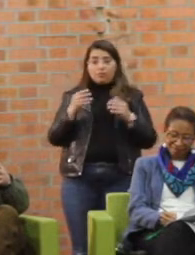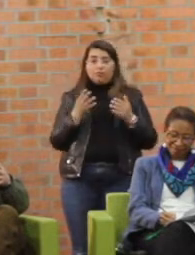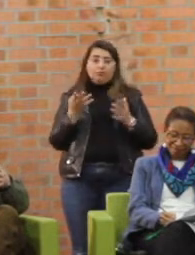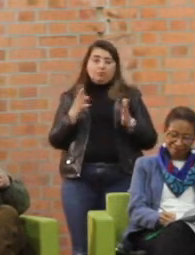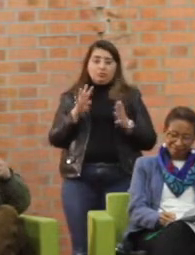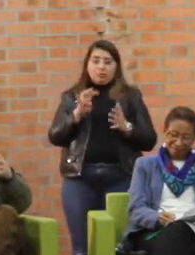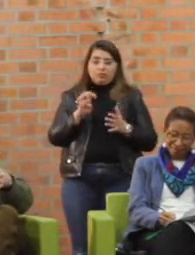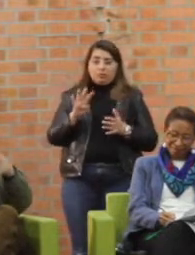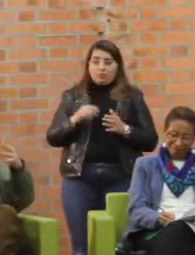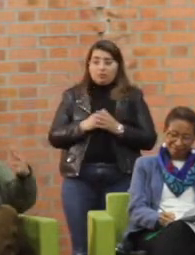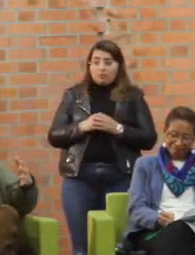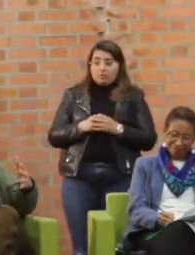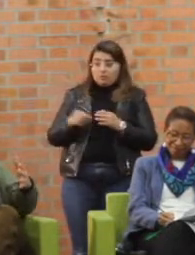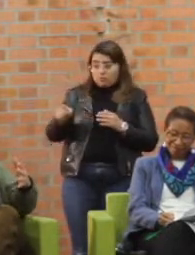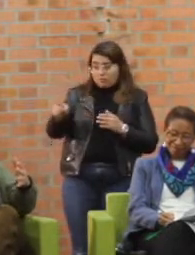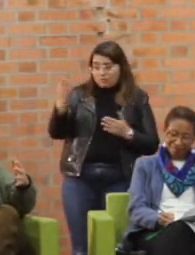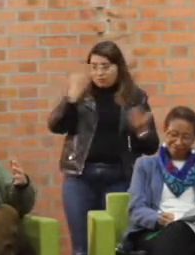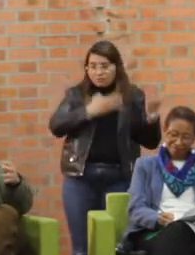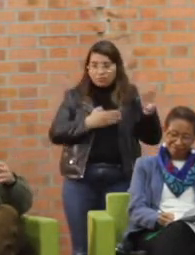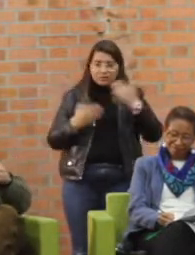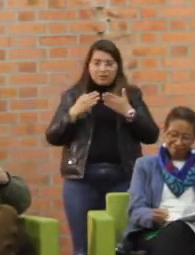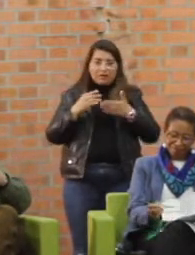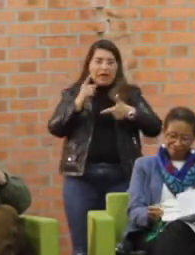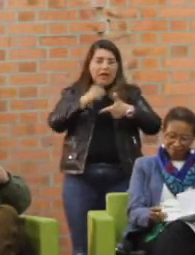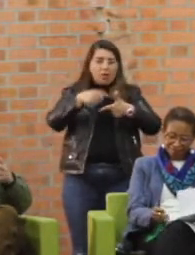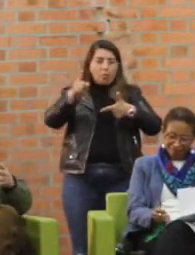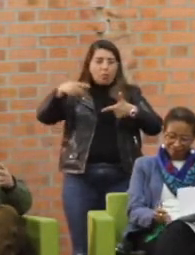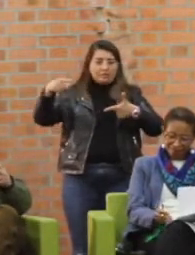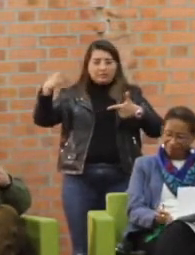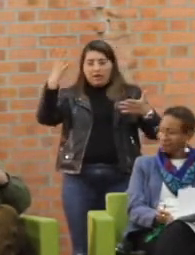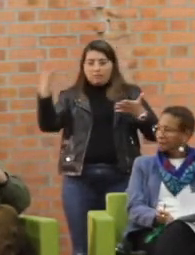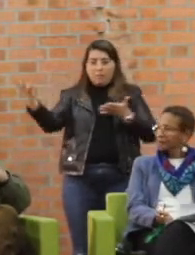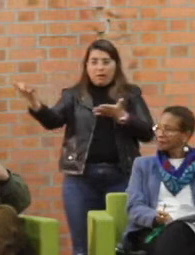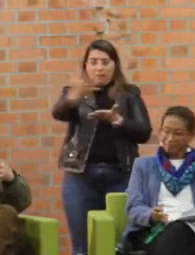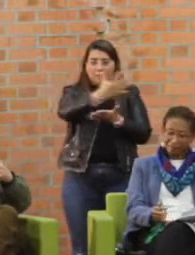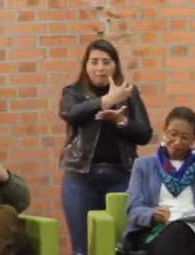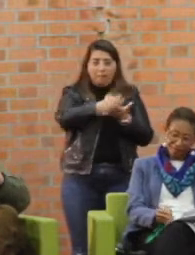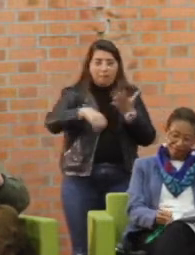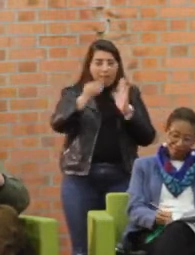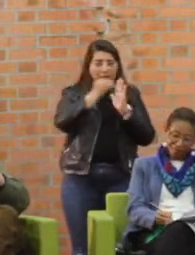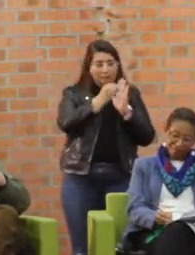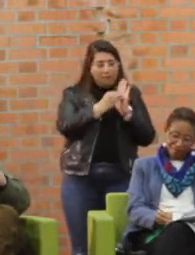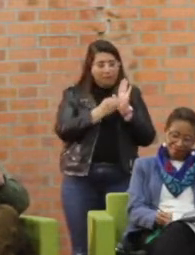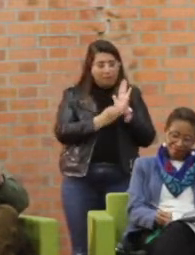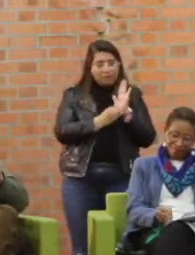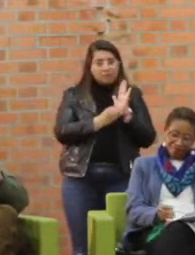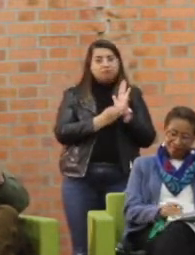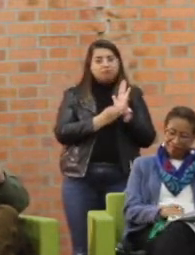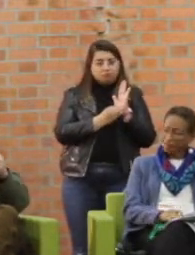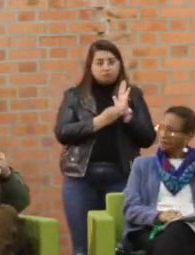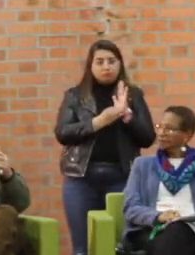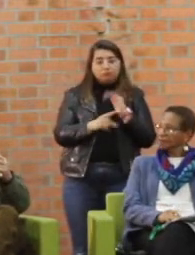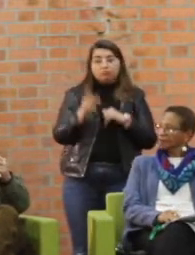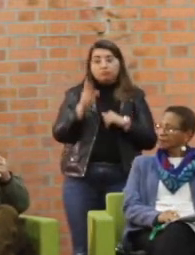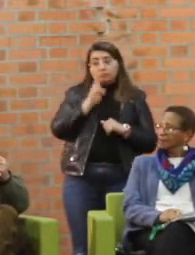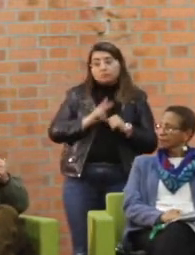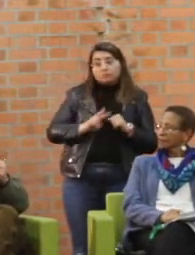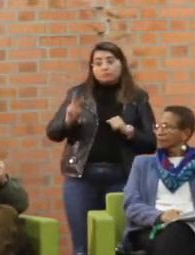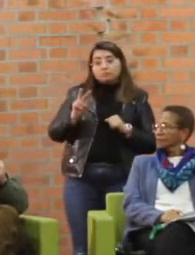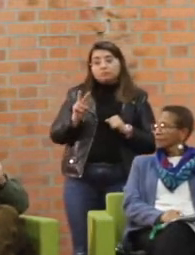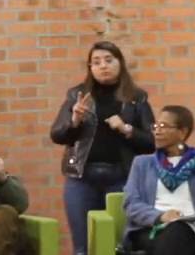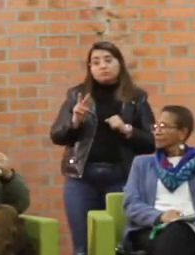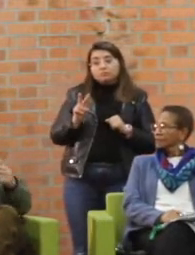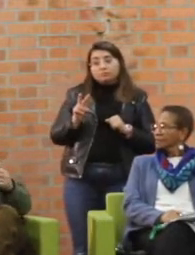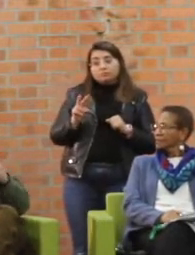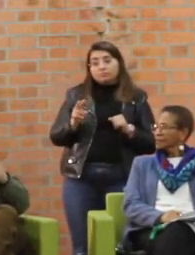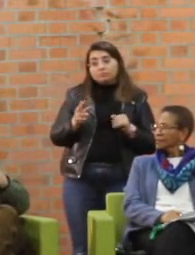Y si ustedes hacen hoy una encuesta sobre si esas sentencias buena o mala Yo creo que las